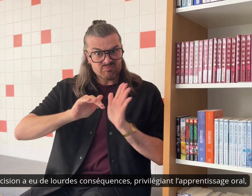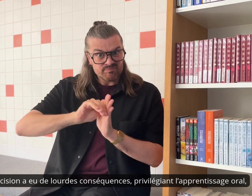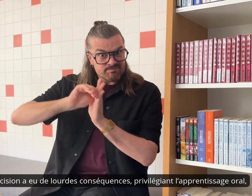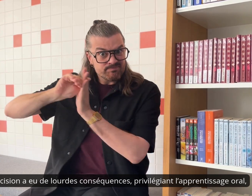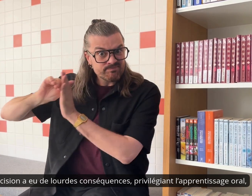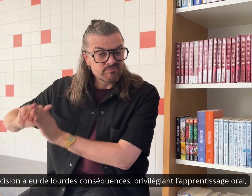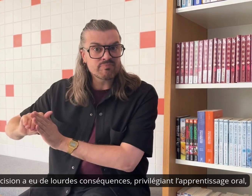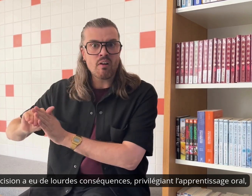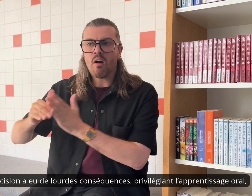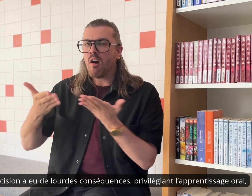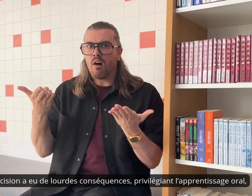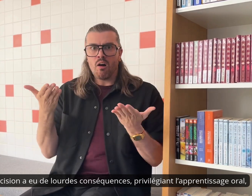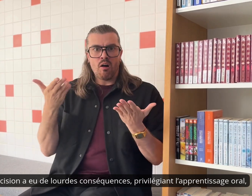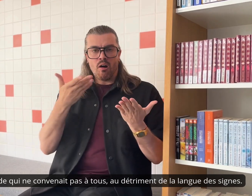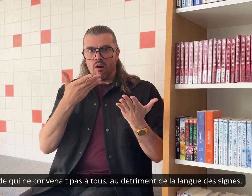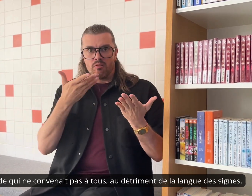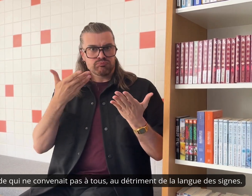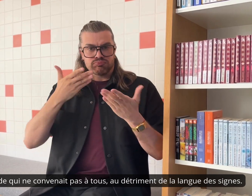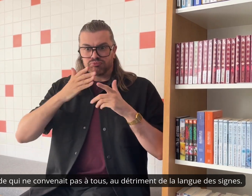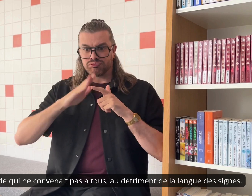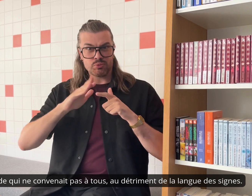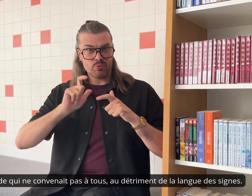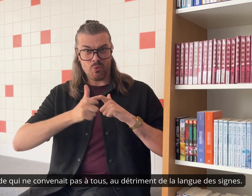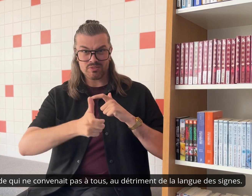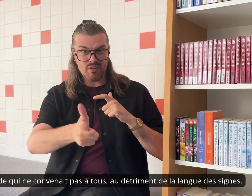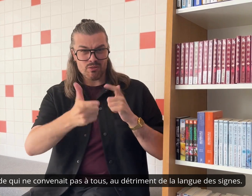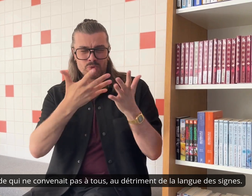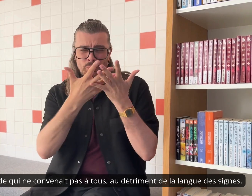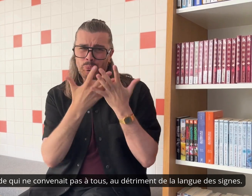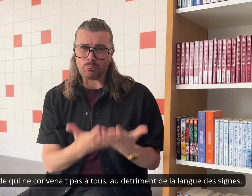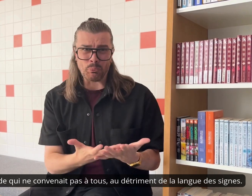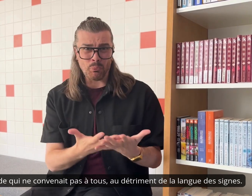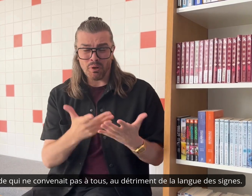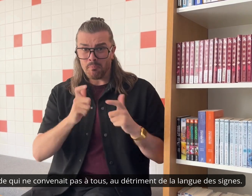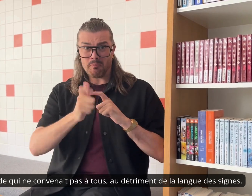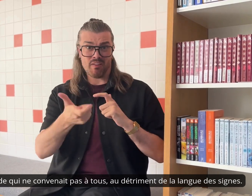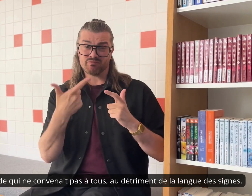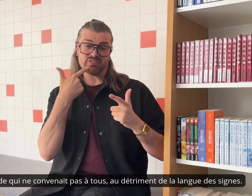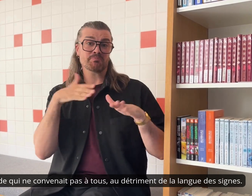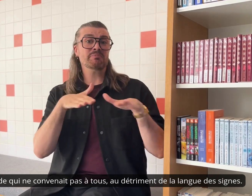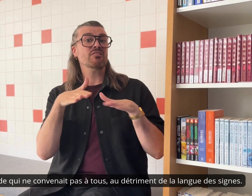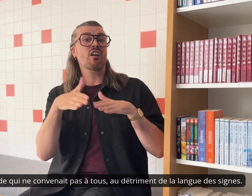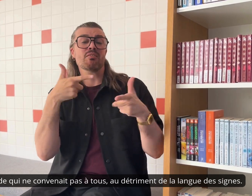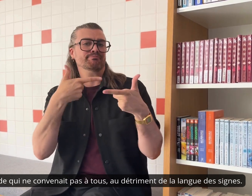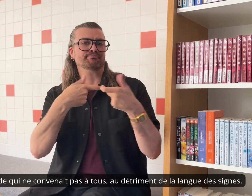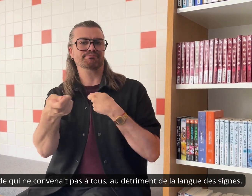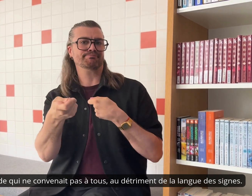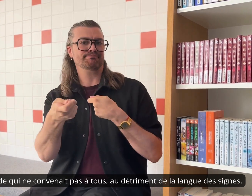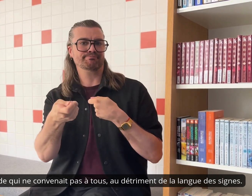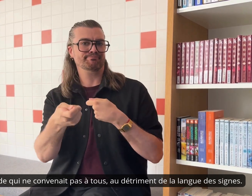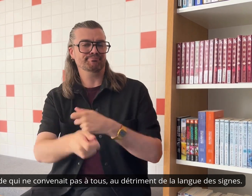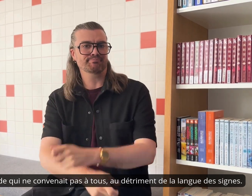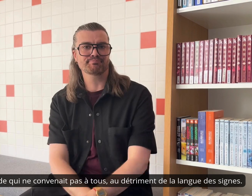privilégiant l'apprentissage oral, méthode qui ne convenait pas à tous, au détriment de la langue des signes.